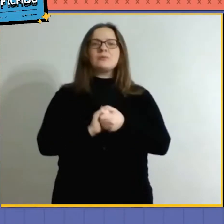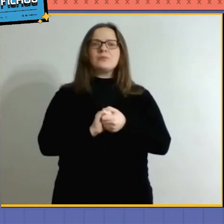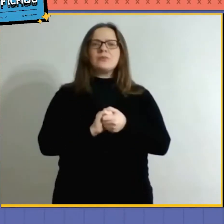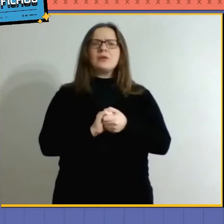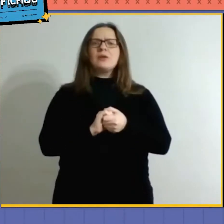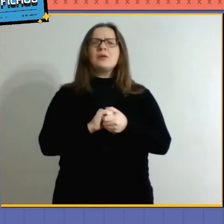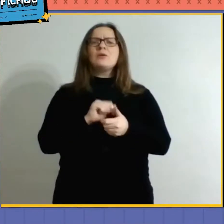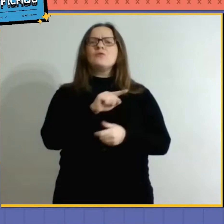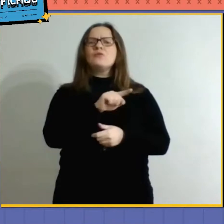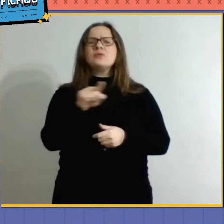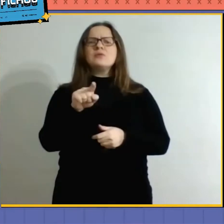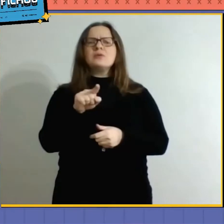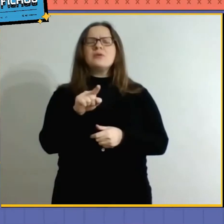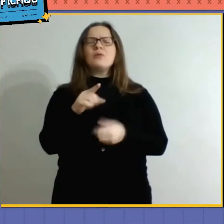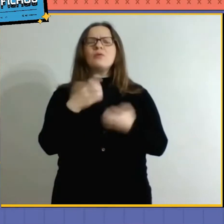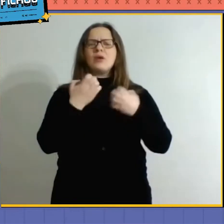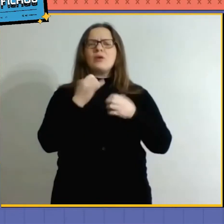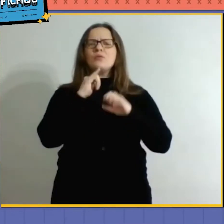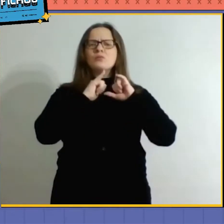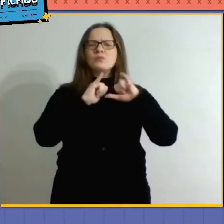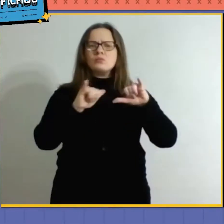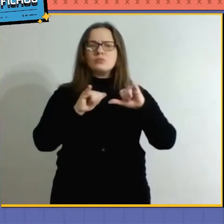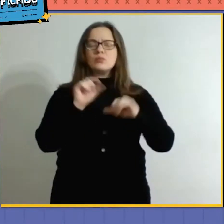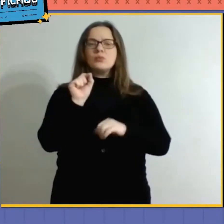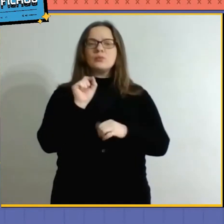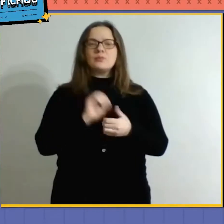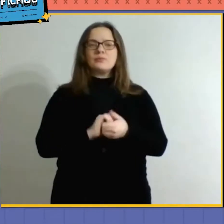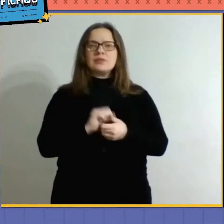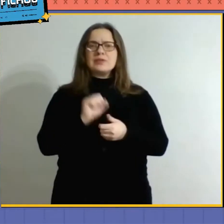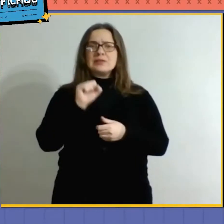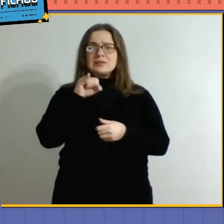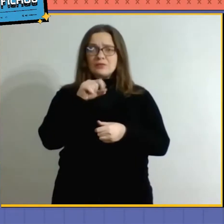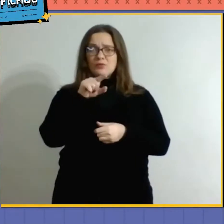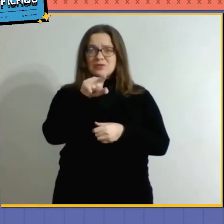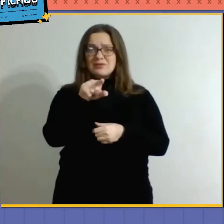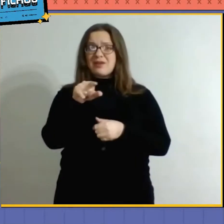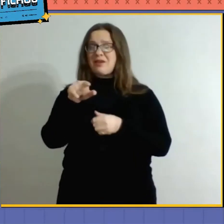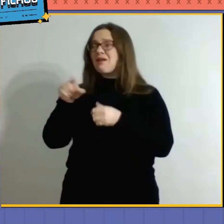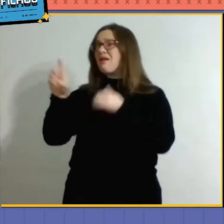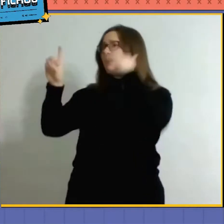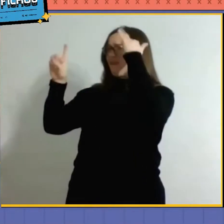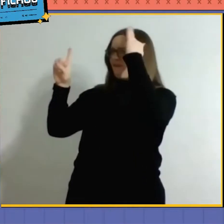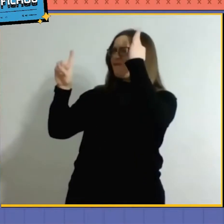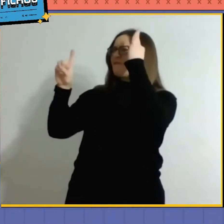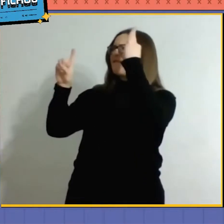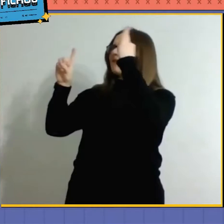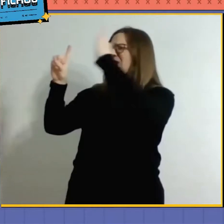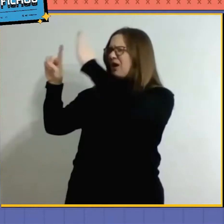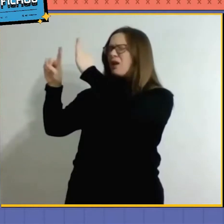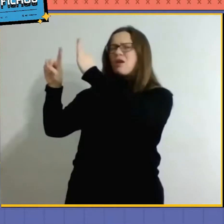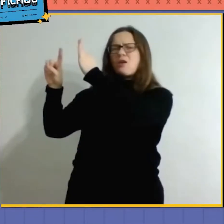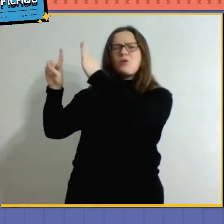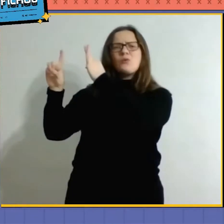se você for fiel ao Senhor buscar agradar ao Senhor e ser firme no senhor